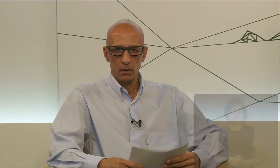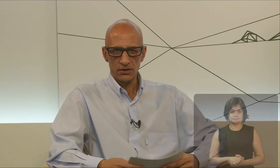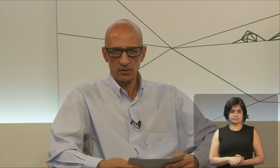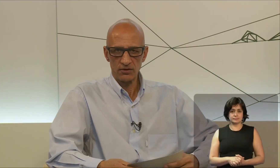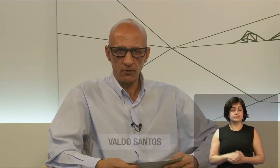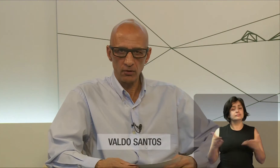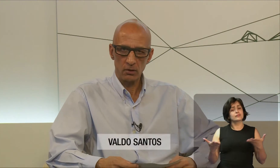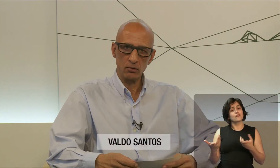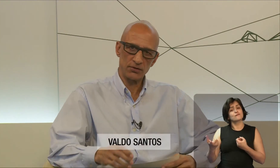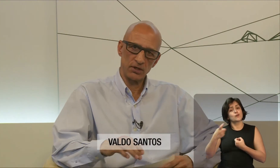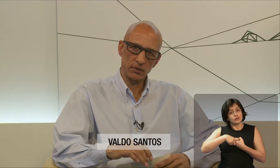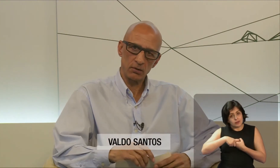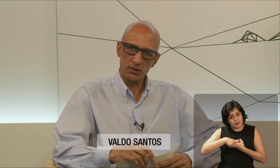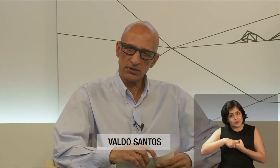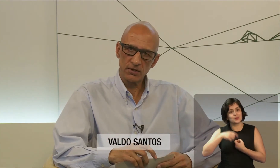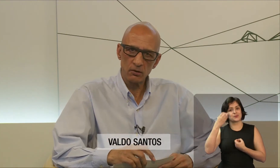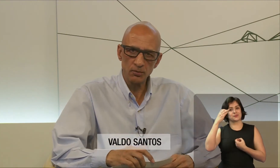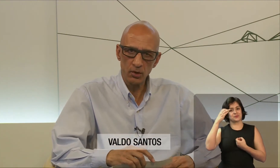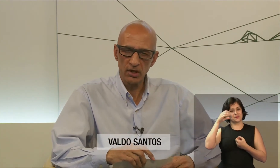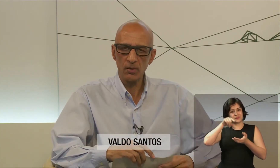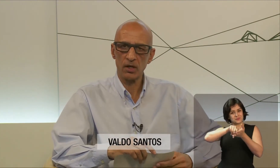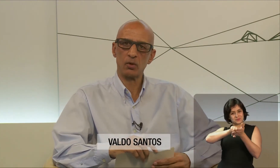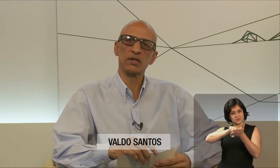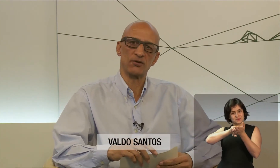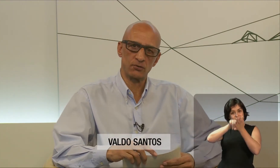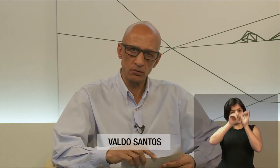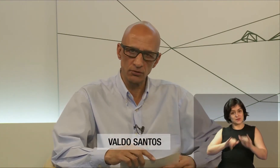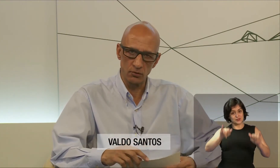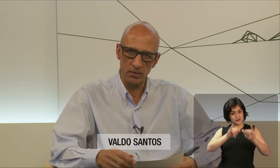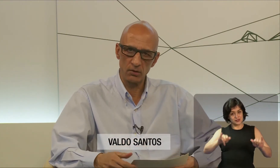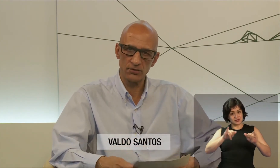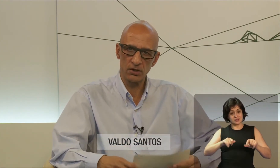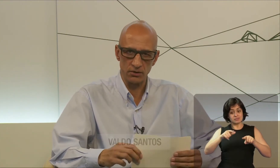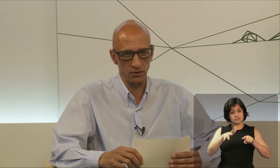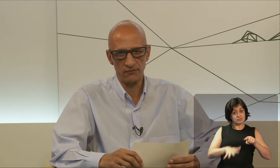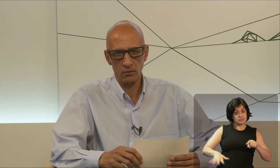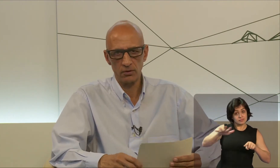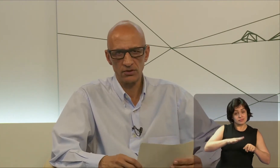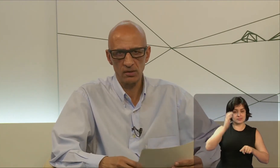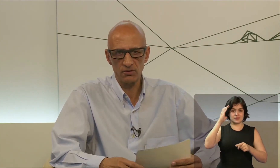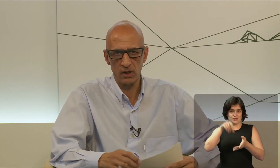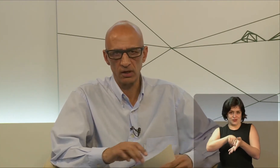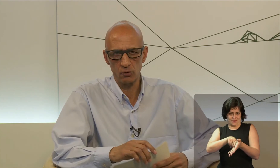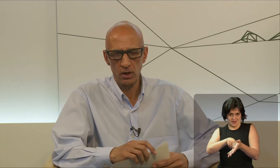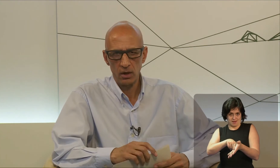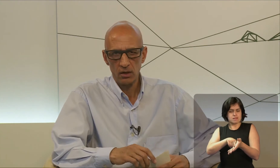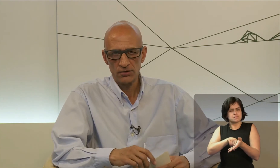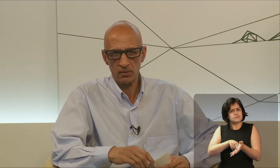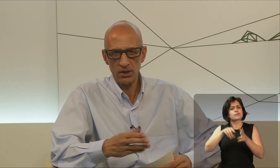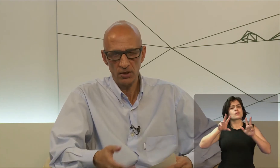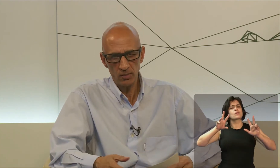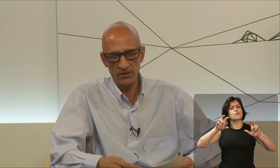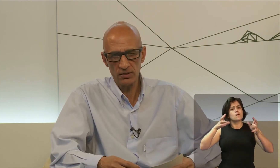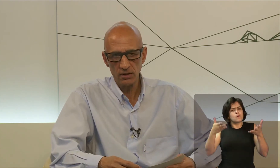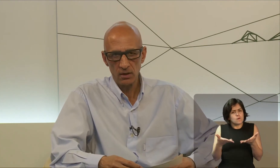Estamos de volta com o Ciência Notícia, o programa que aborda assuntos do meio científico. Hoje estamos falando sobre Libras,